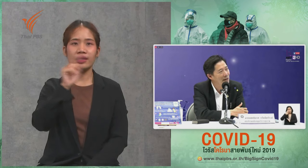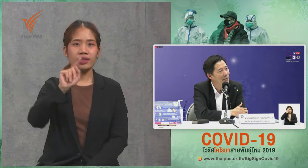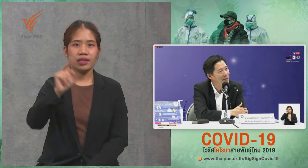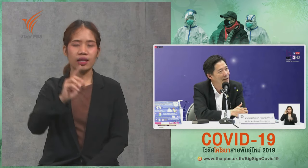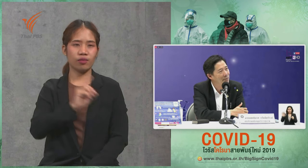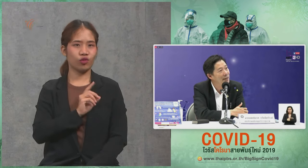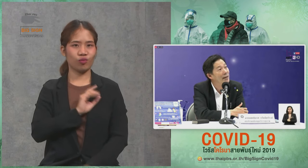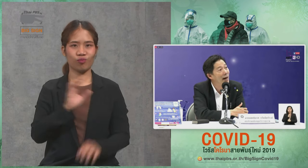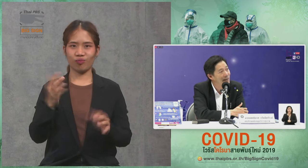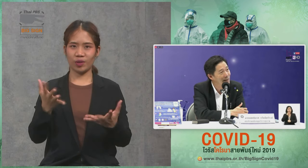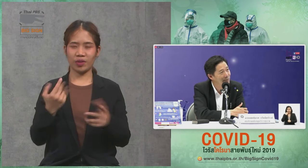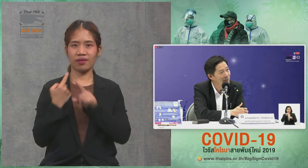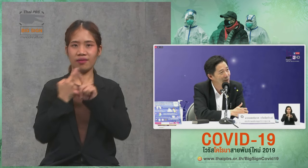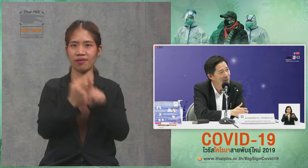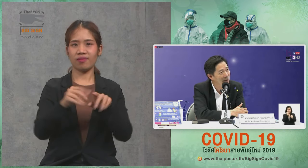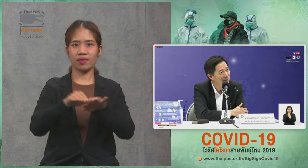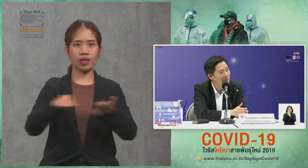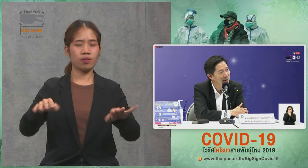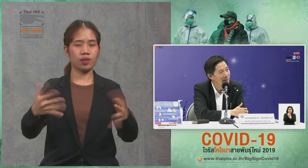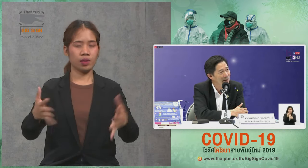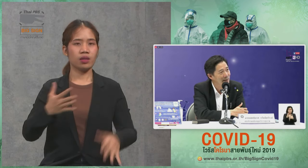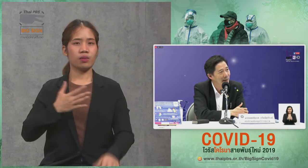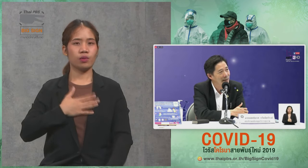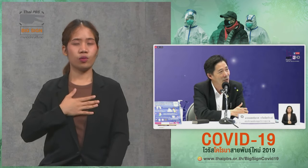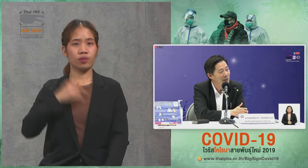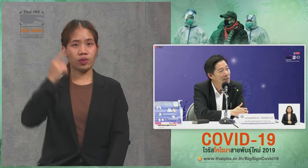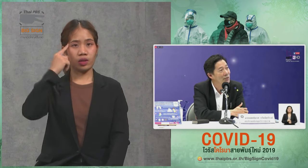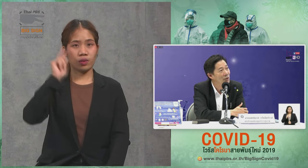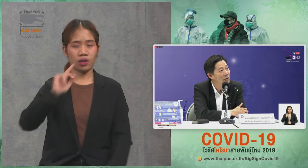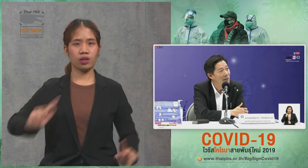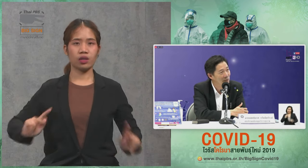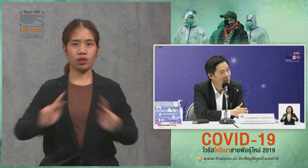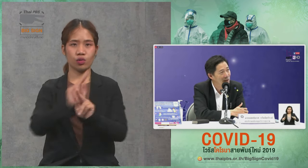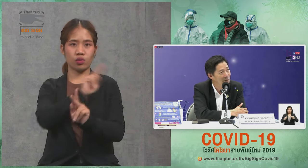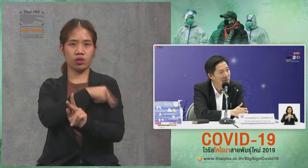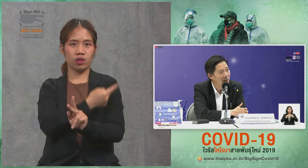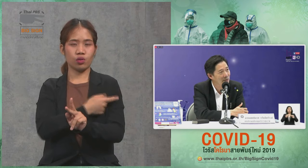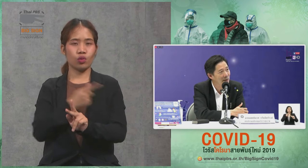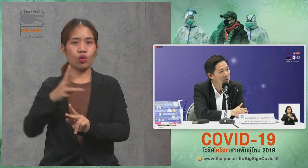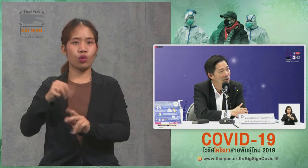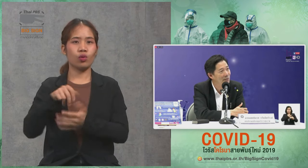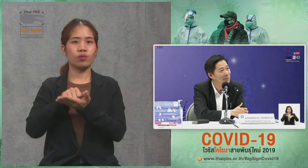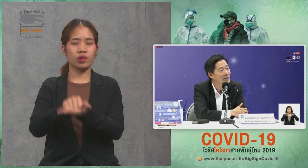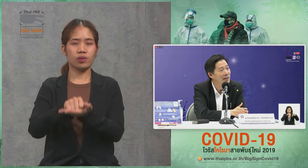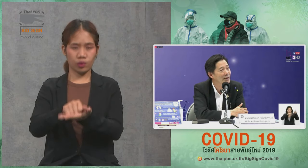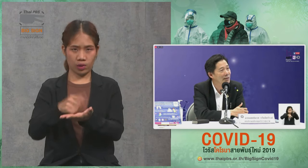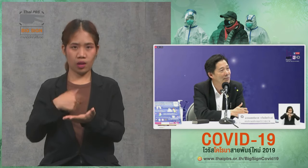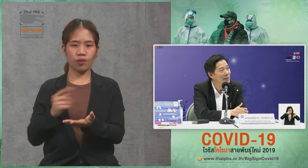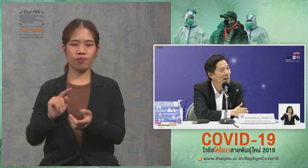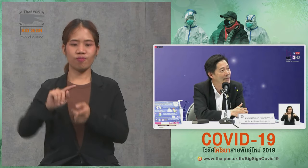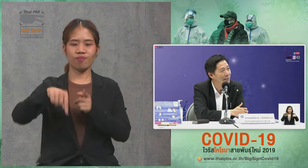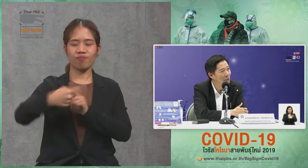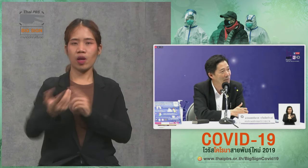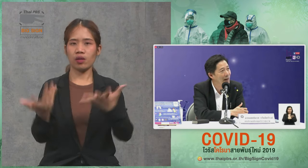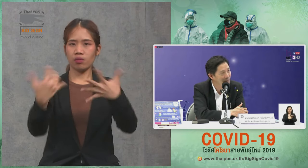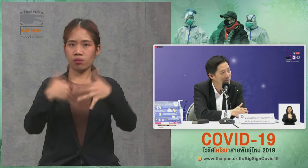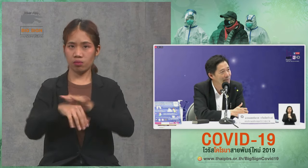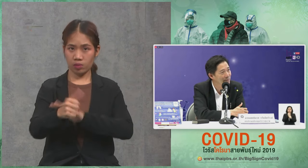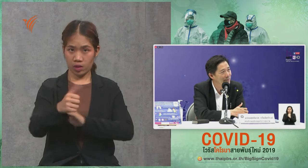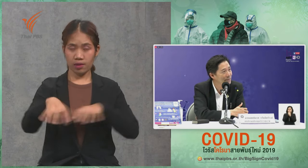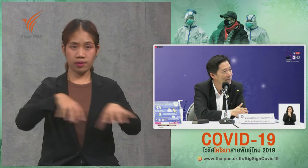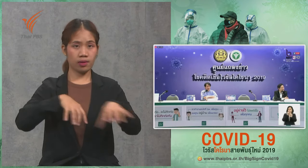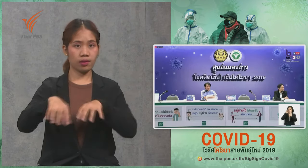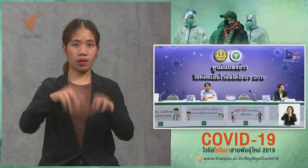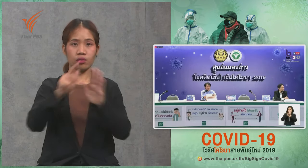ไม่ดูแลให้เป็นไปตามมาตรฐานนะครับผมคิดว่าทางกระทรวงสาธารณสุขโดยกรมสนับสนุนเราไปตรวจสอบเต็มที่แล้วก็ดำเนินการตามกฎหมาย